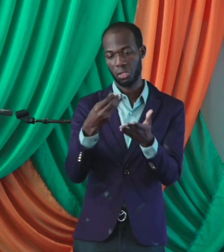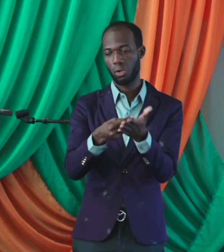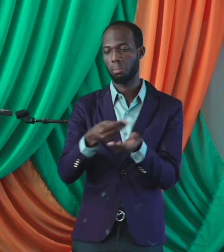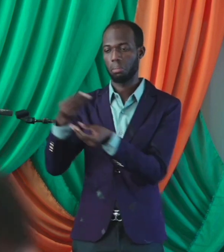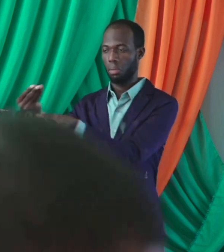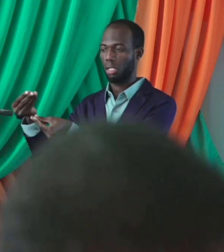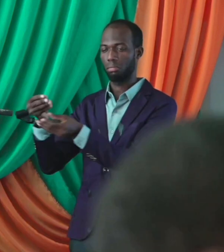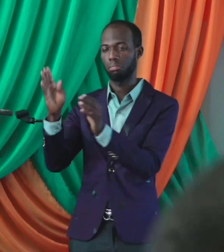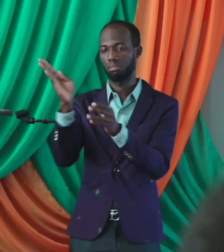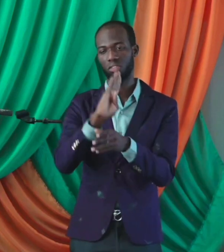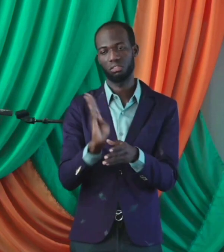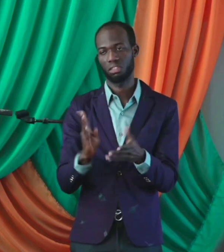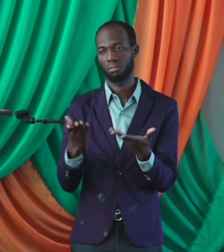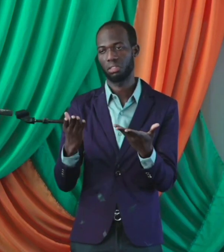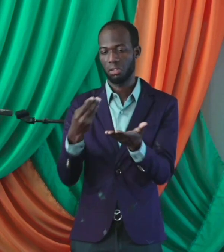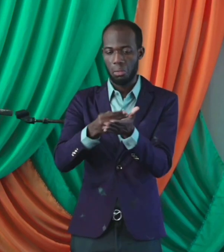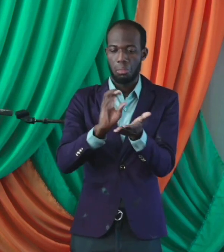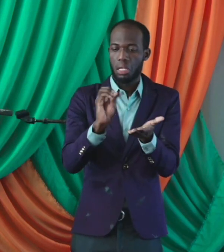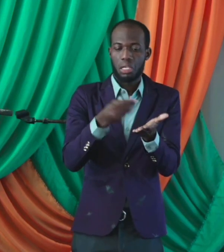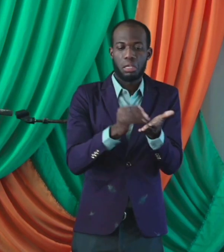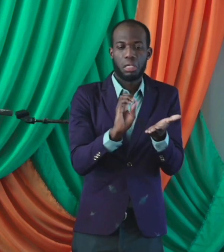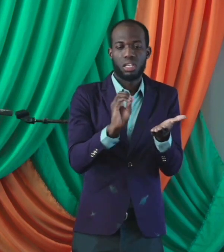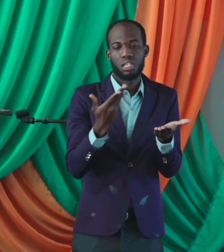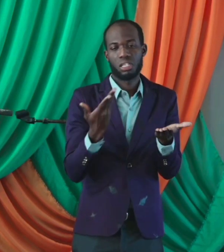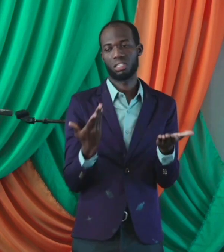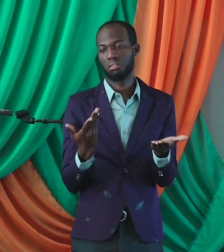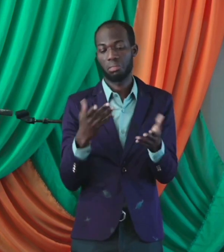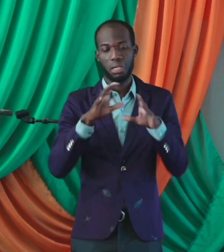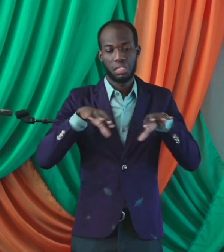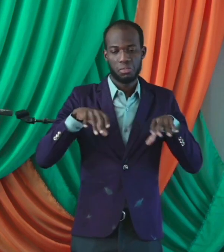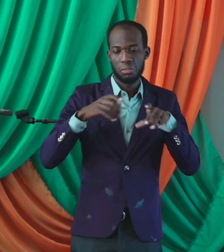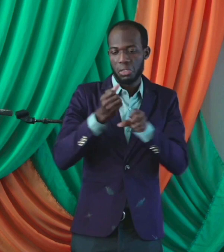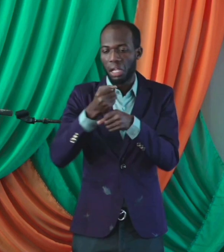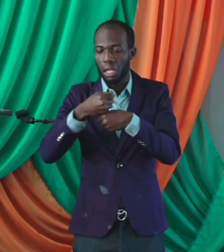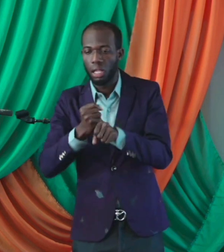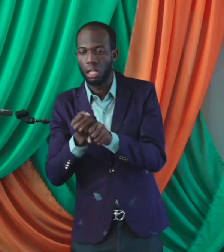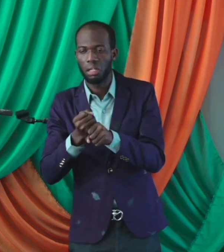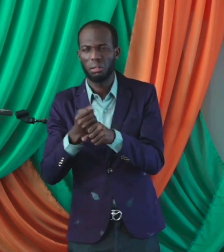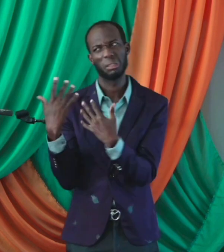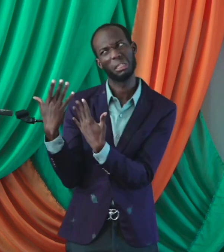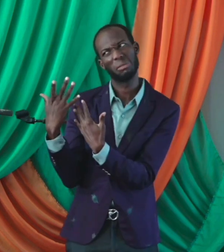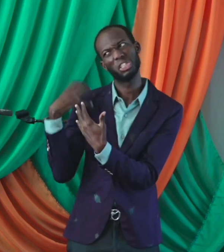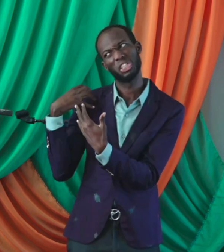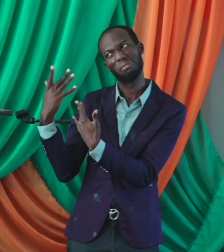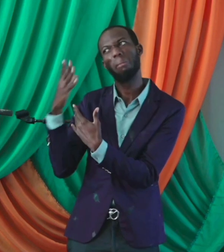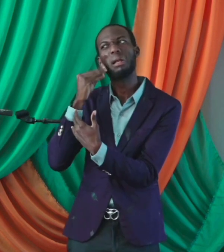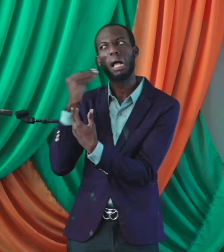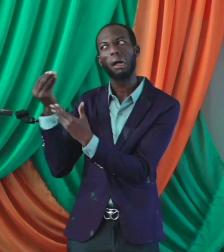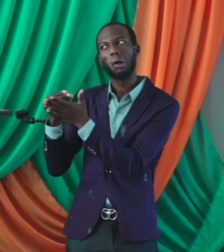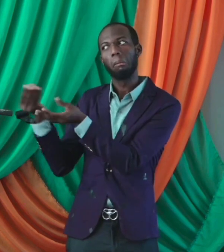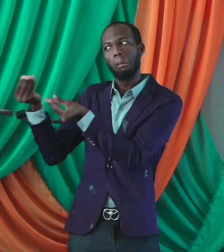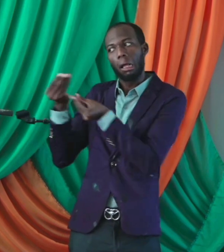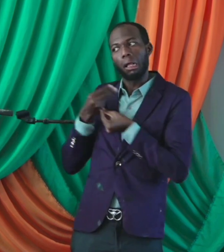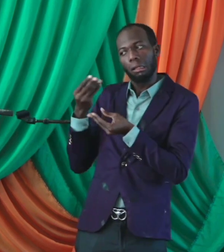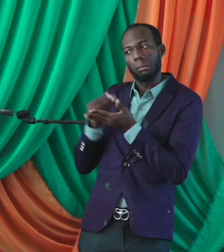balcom. Il n'y a pas de ressources dans le menu. Pour faire n'importe quelle activité, Fulton, on va aider de fonds étrangers, ballon